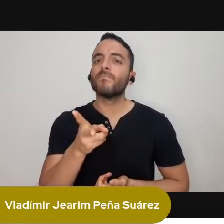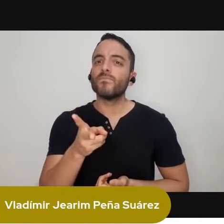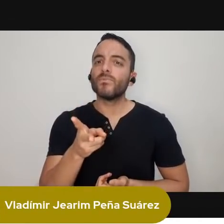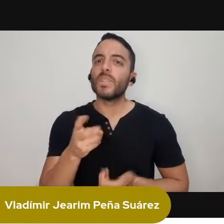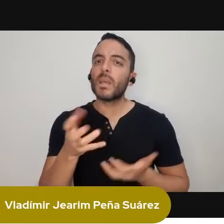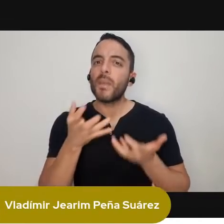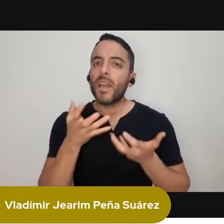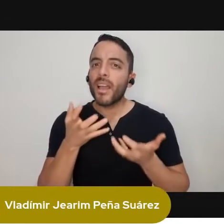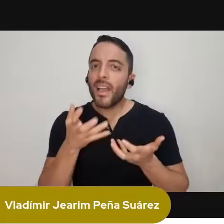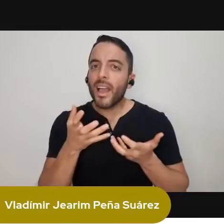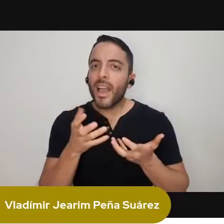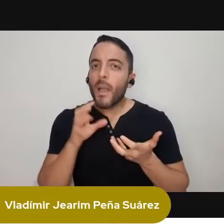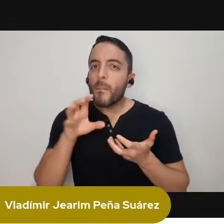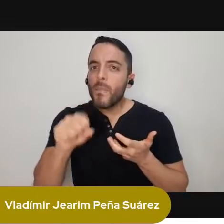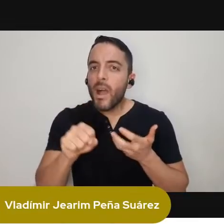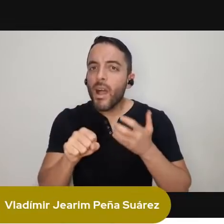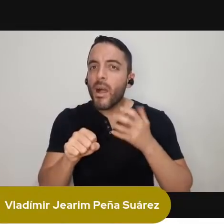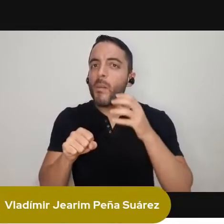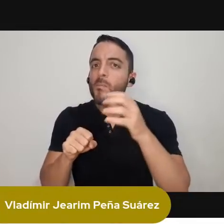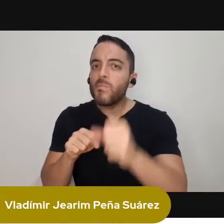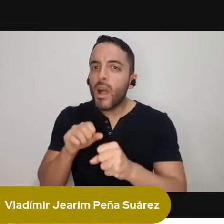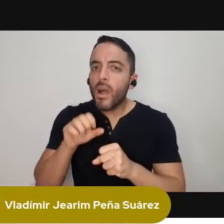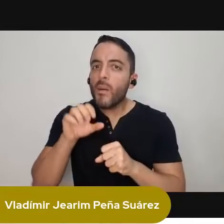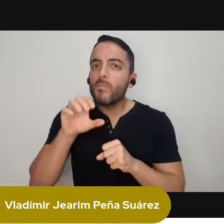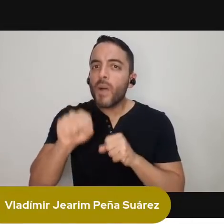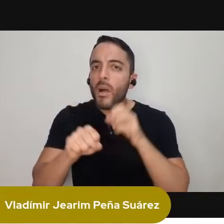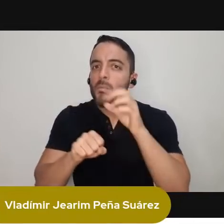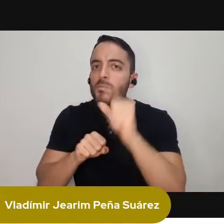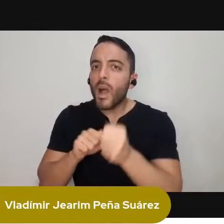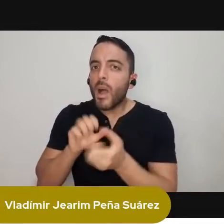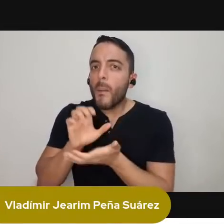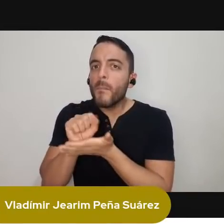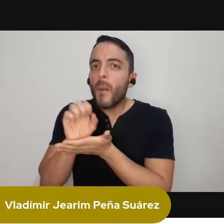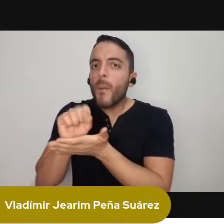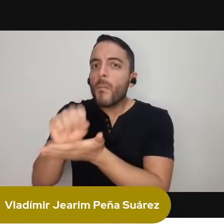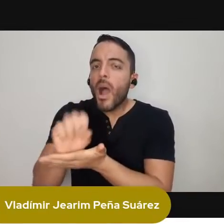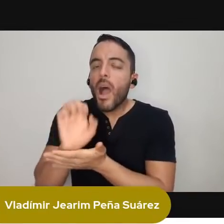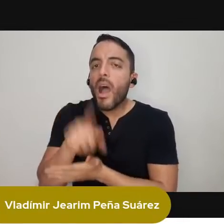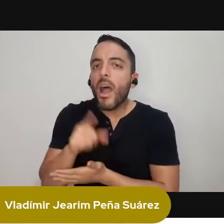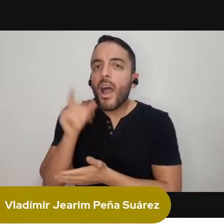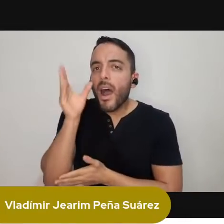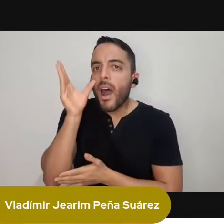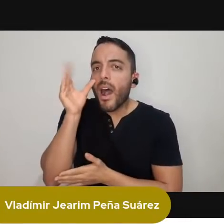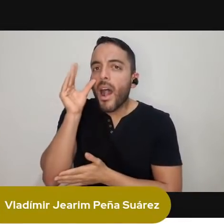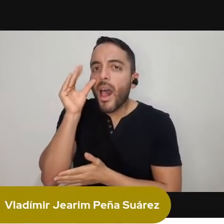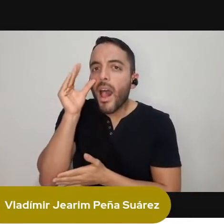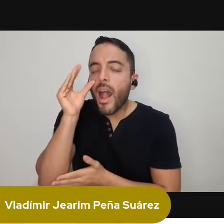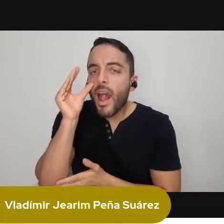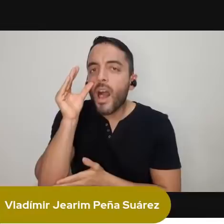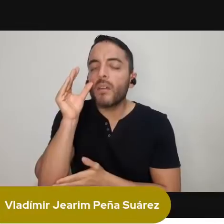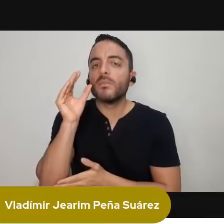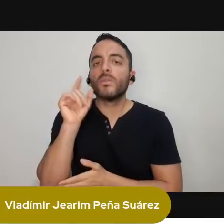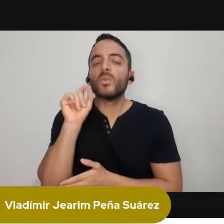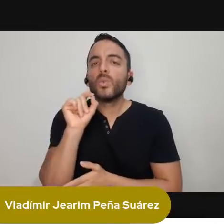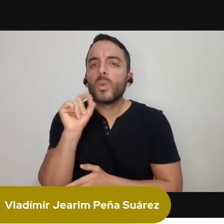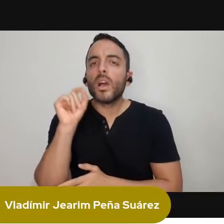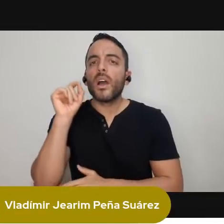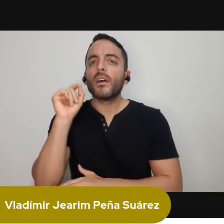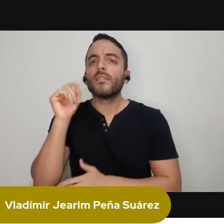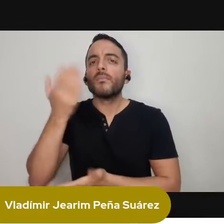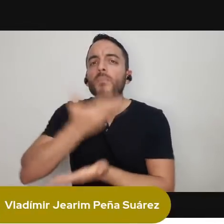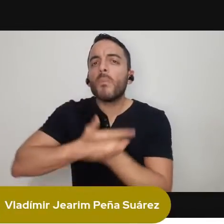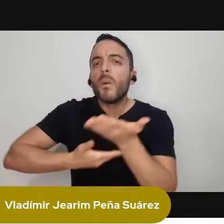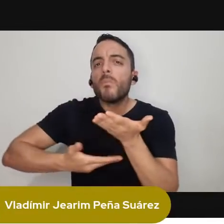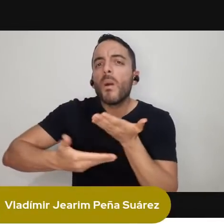busca curiosa em relação ao que é a natureza, a como nos relacionamos com a natureza, a